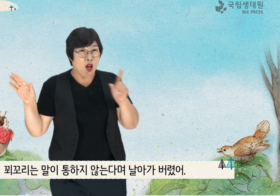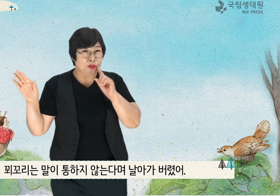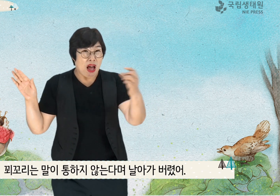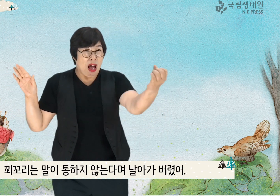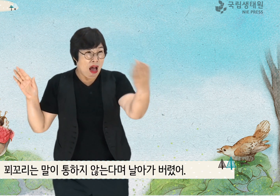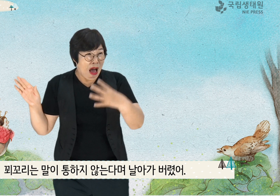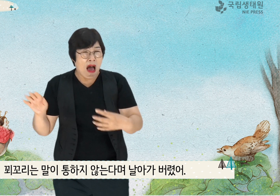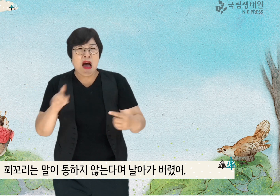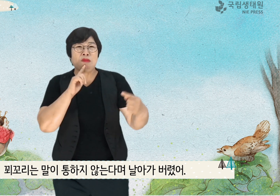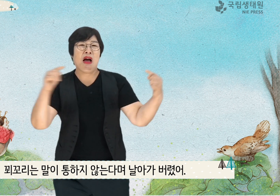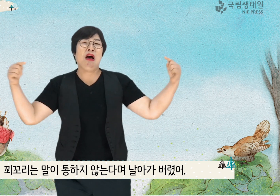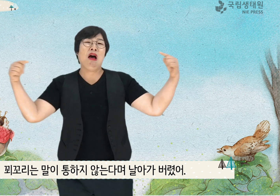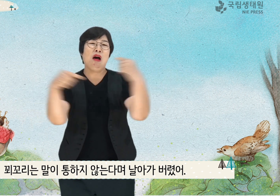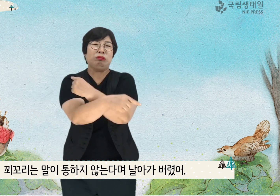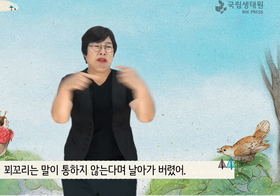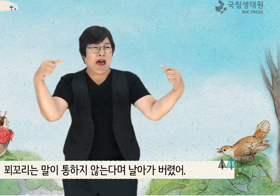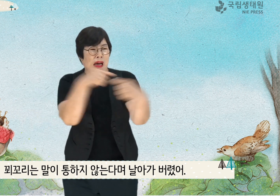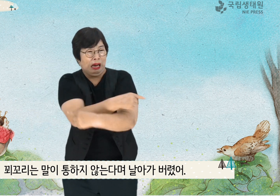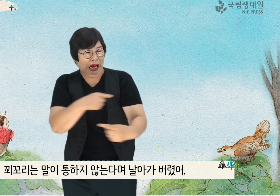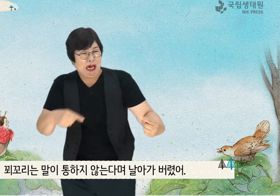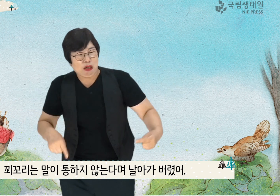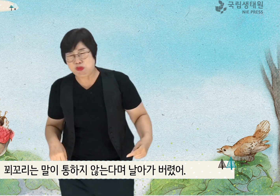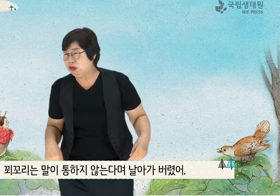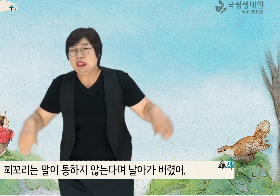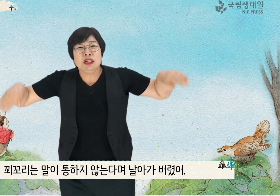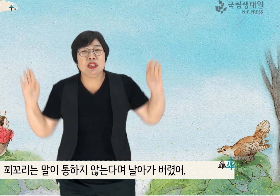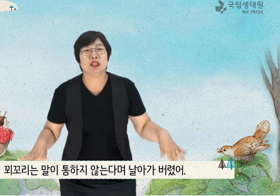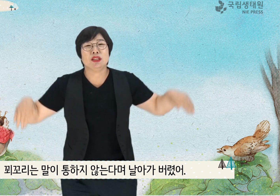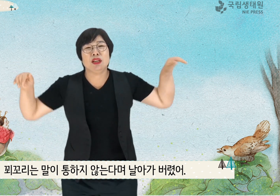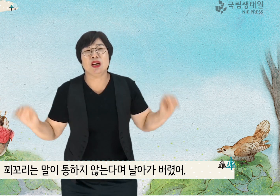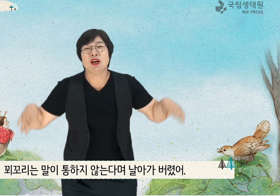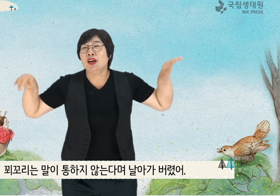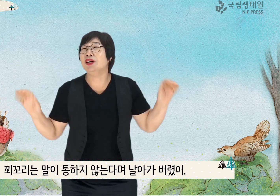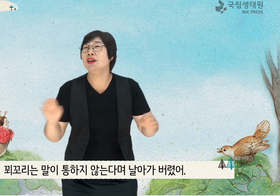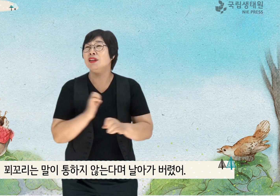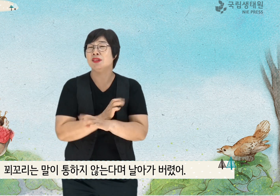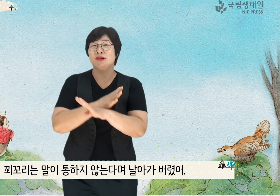꾀꼬리는 말이 통하지 않는다며 날아가 버렸어.